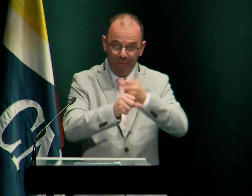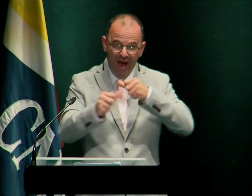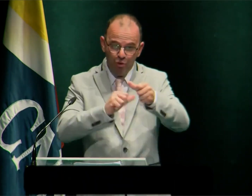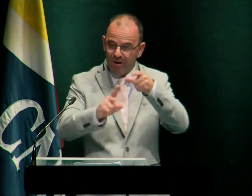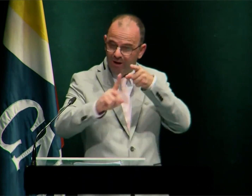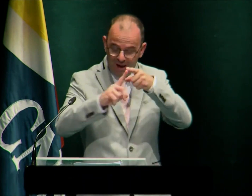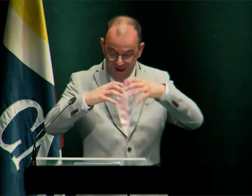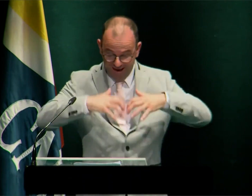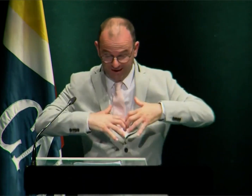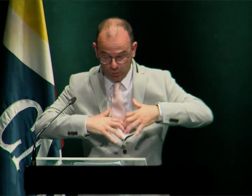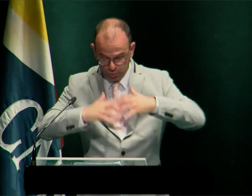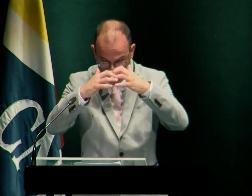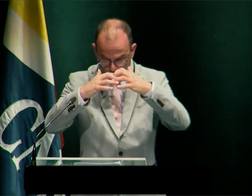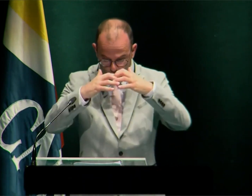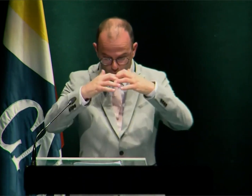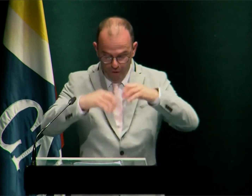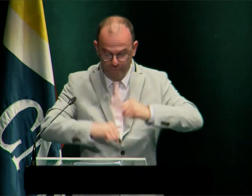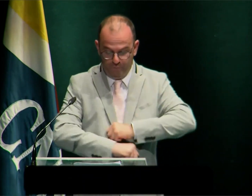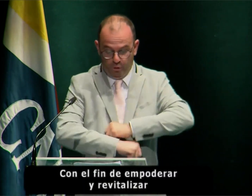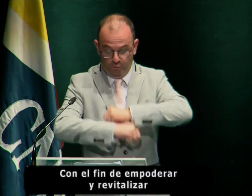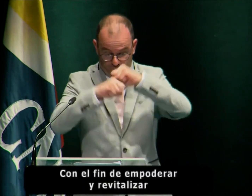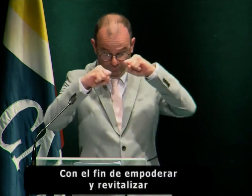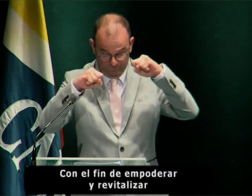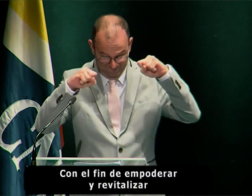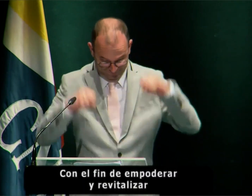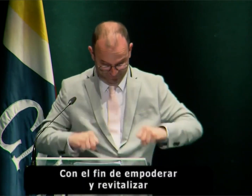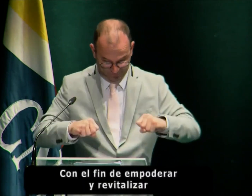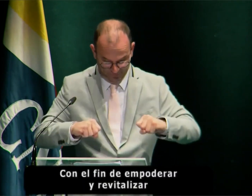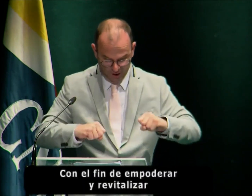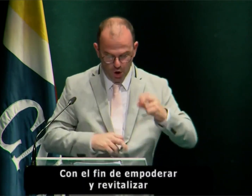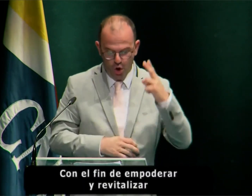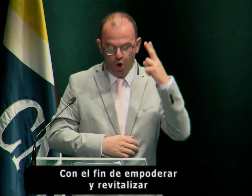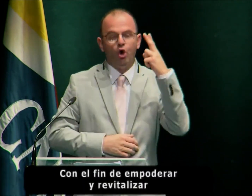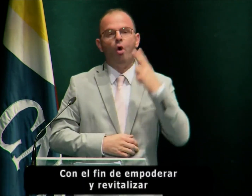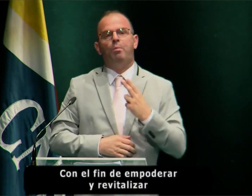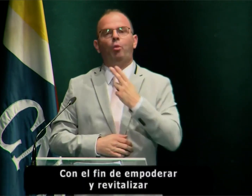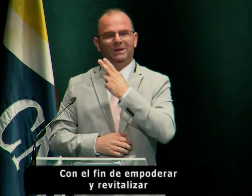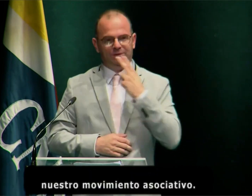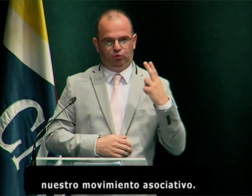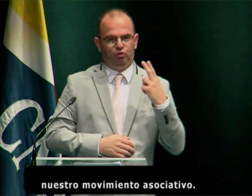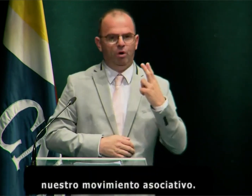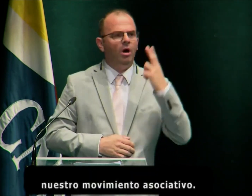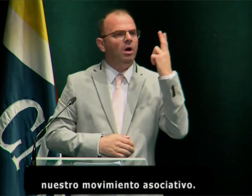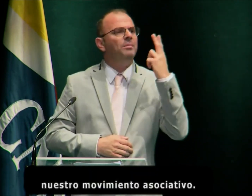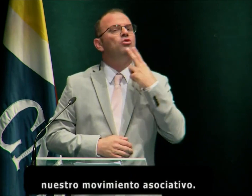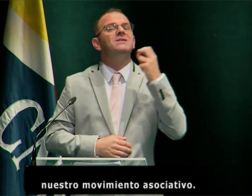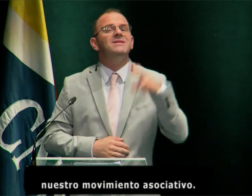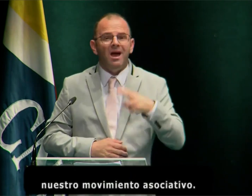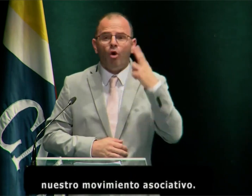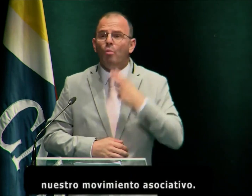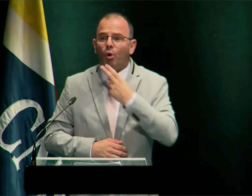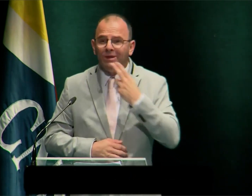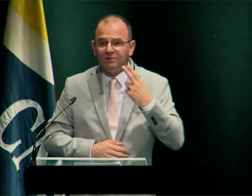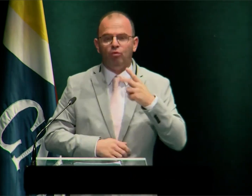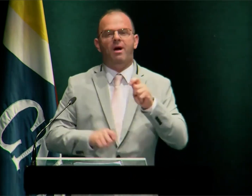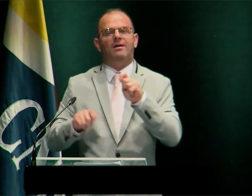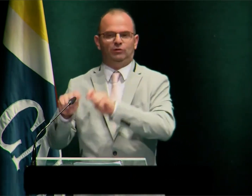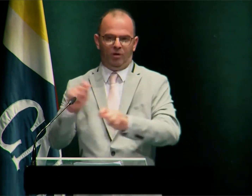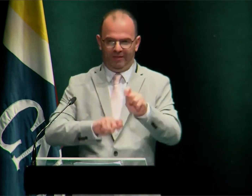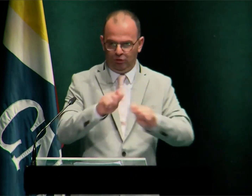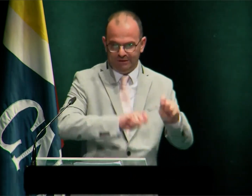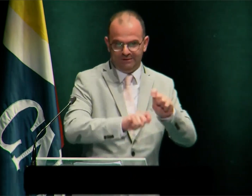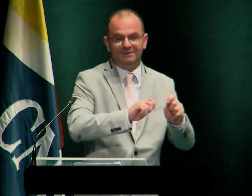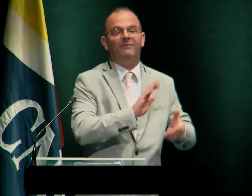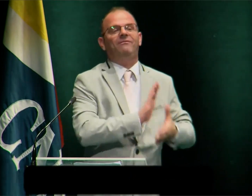movimiento asociativo. Estamos trabajando por fortalecer esa reconstrucción del